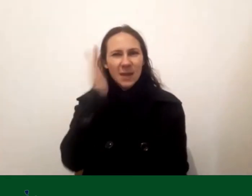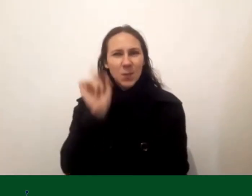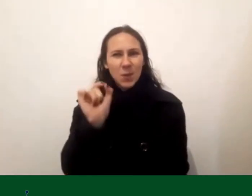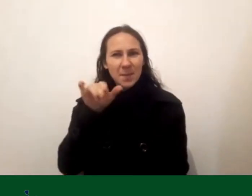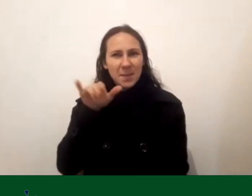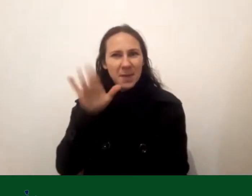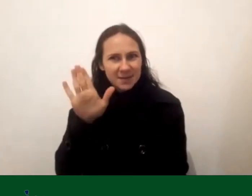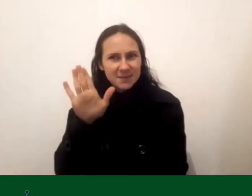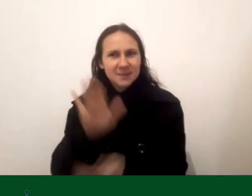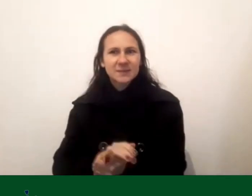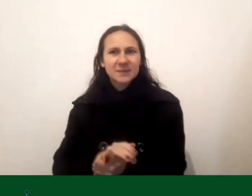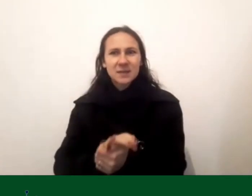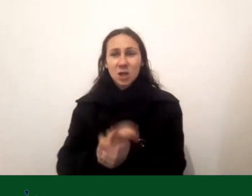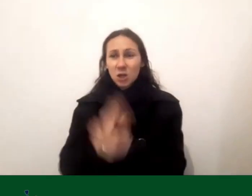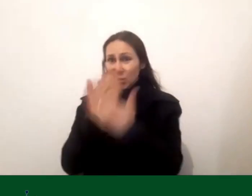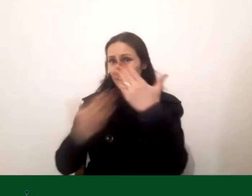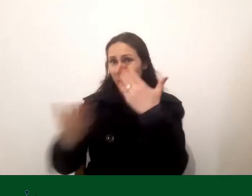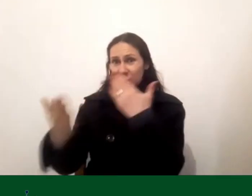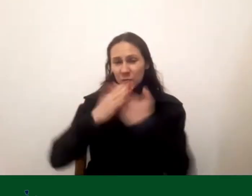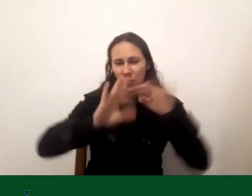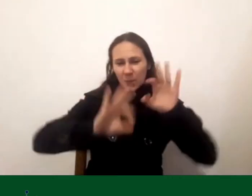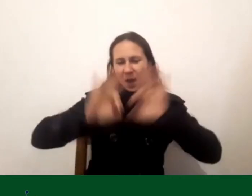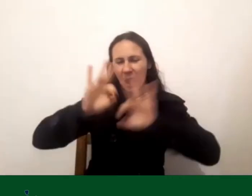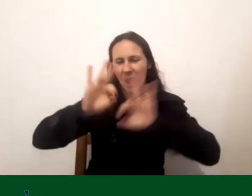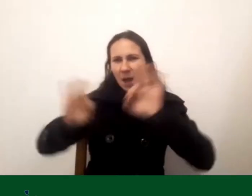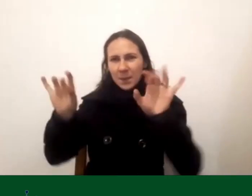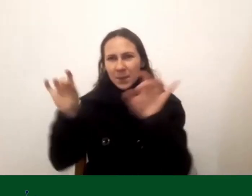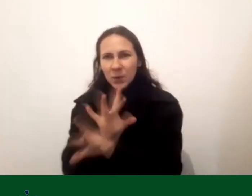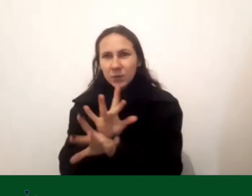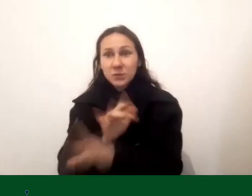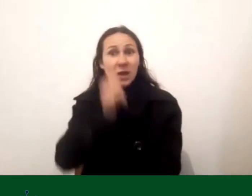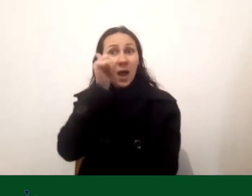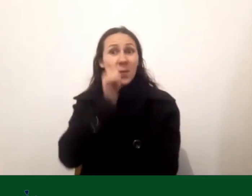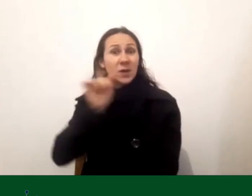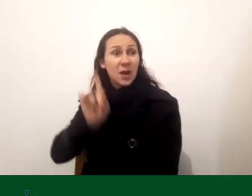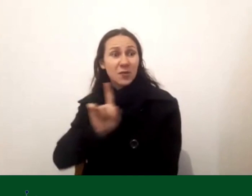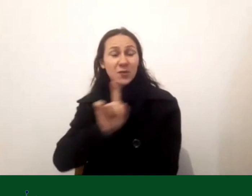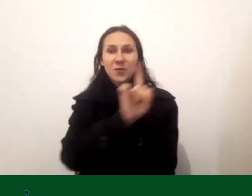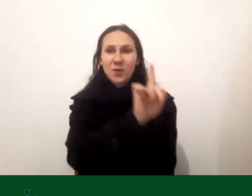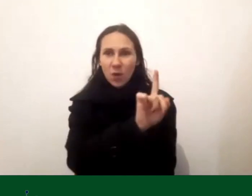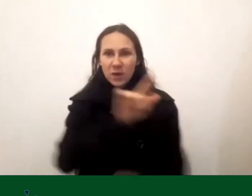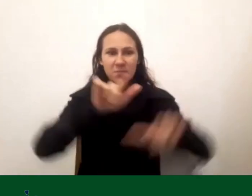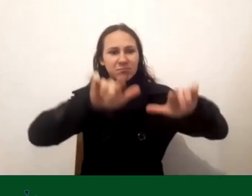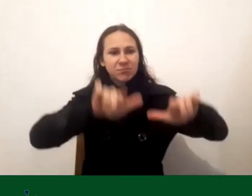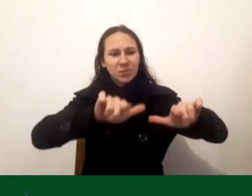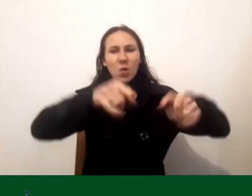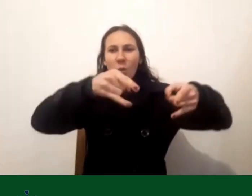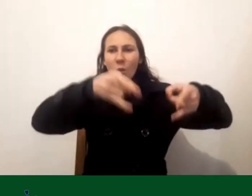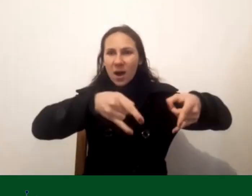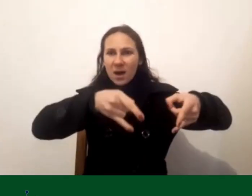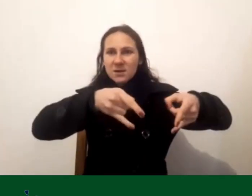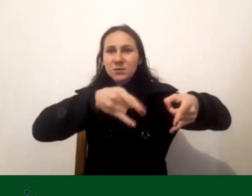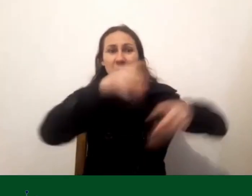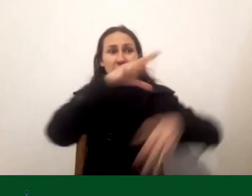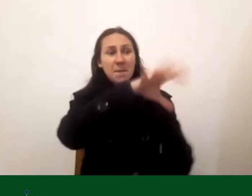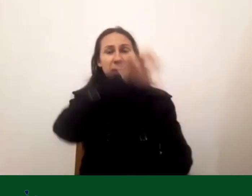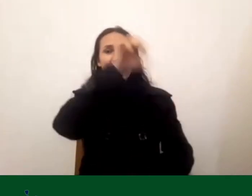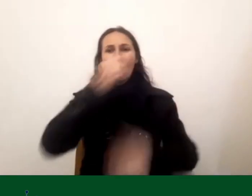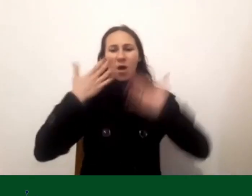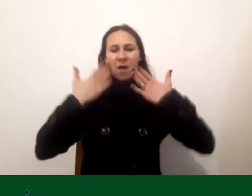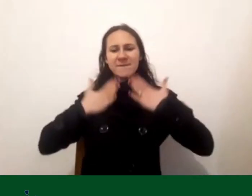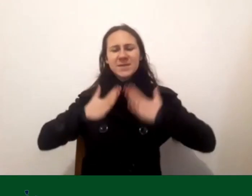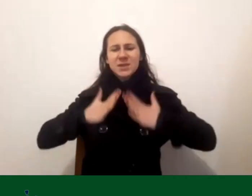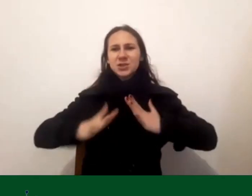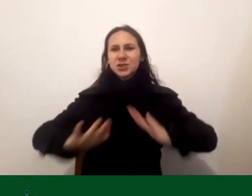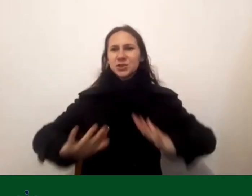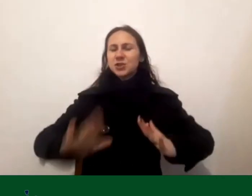de tudo arrumado, ela ainda foi até o seu quarto. Pegou aquele vestido que ela